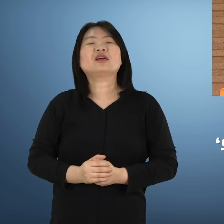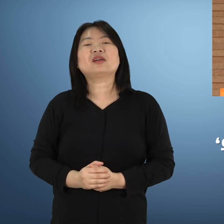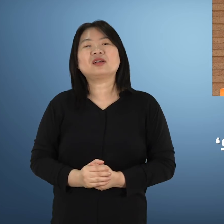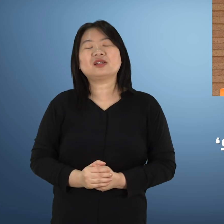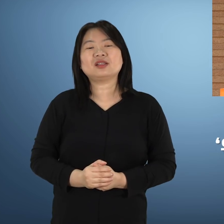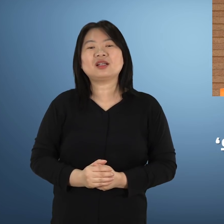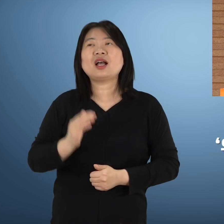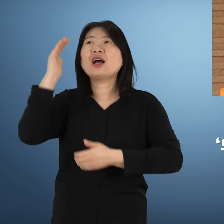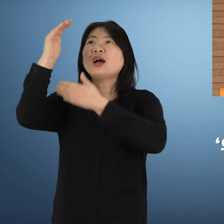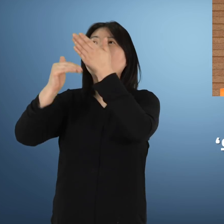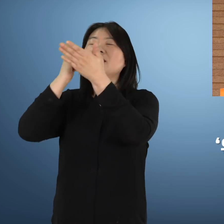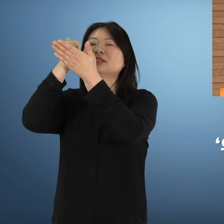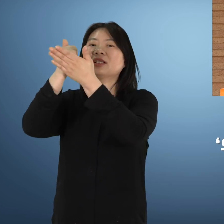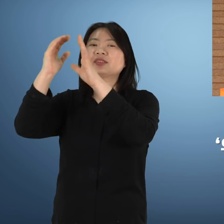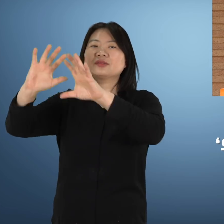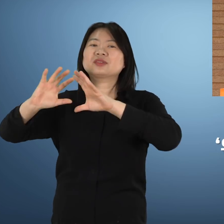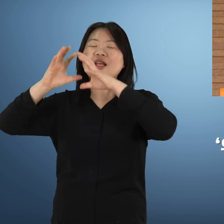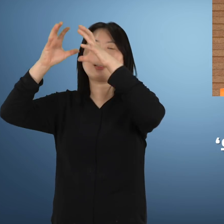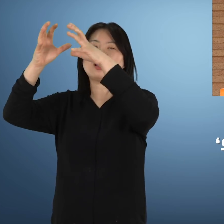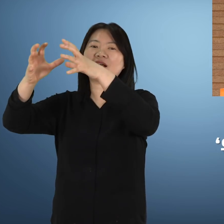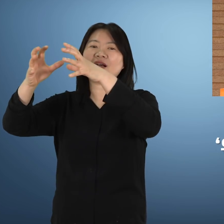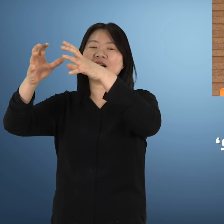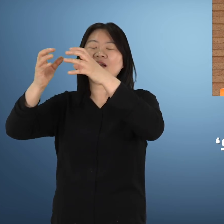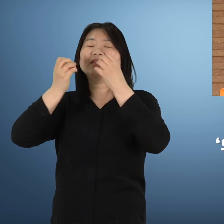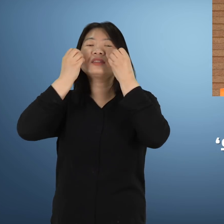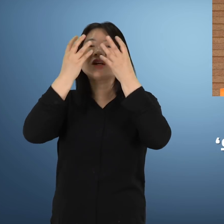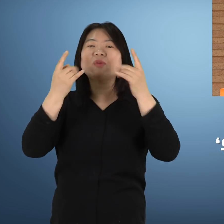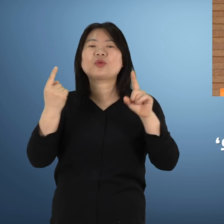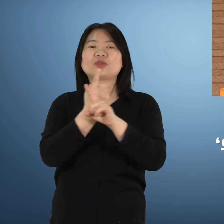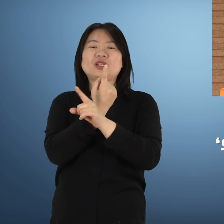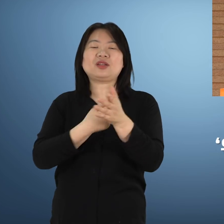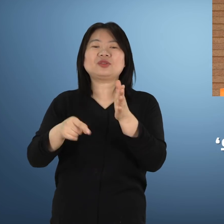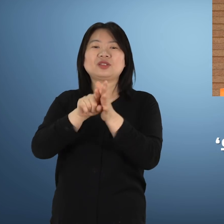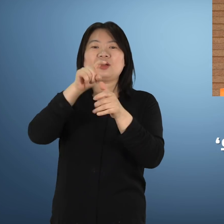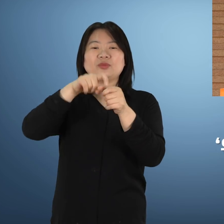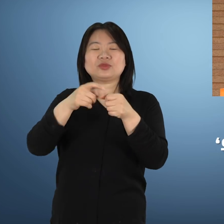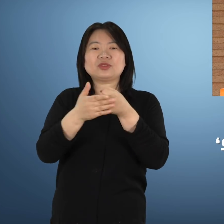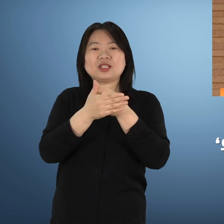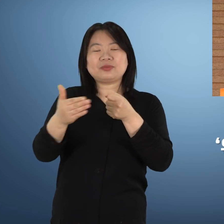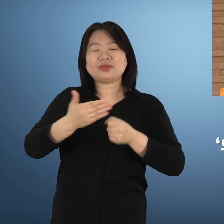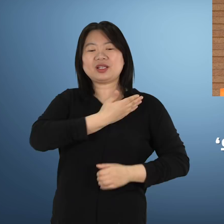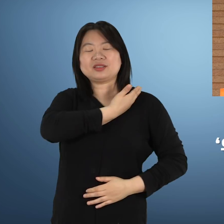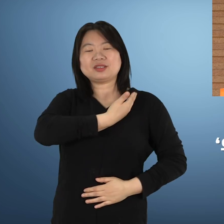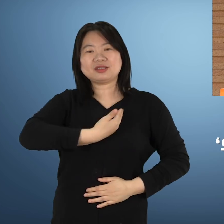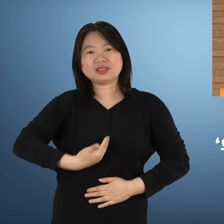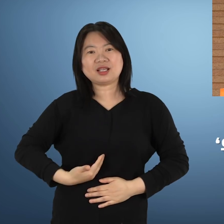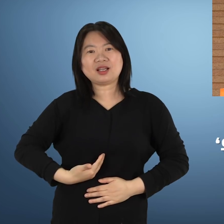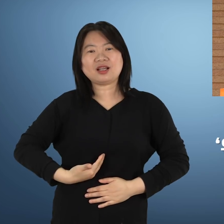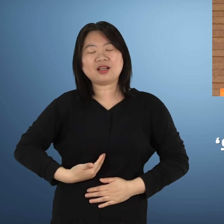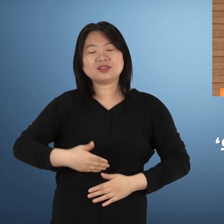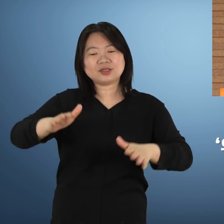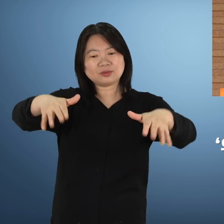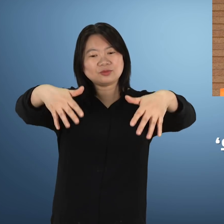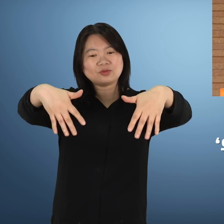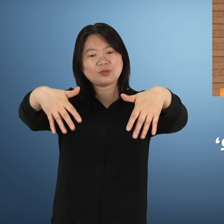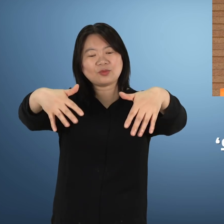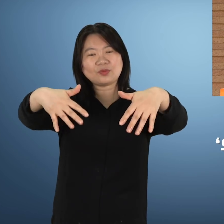그 하나님의 나라를 새롭게 하기 위해서 제자들을